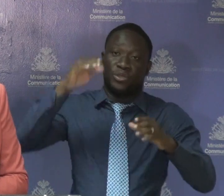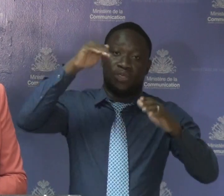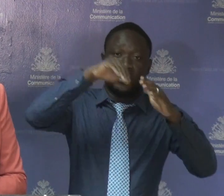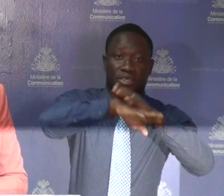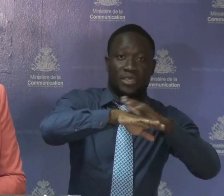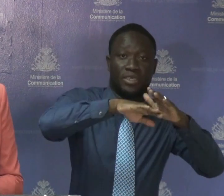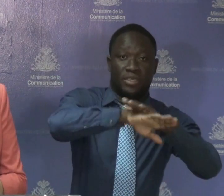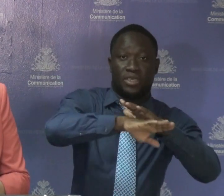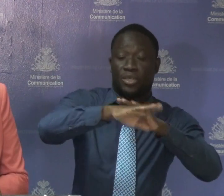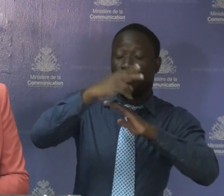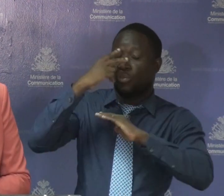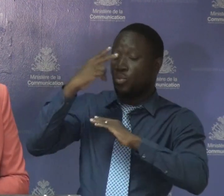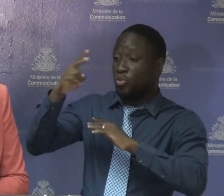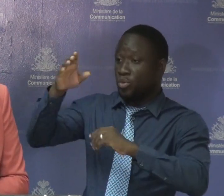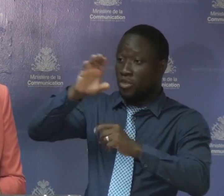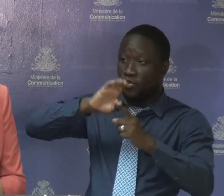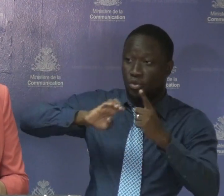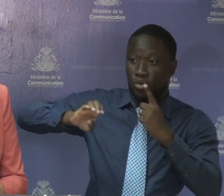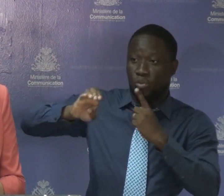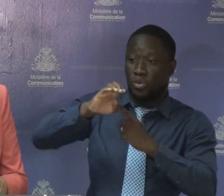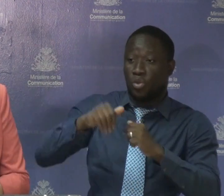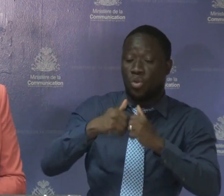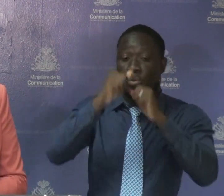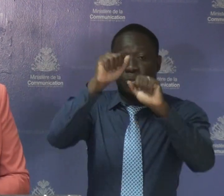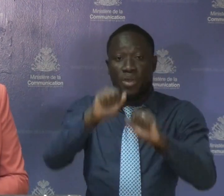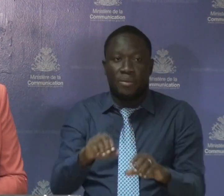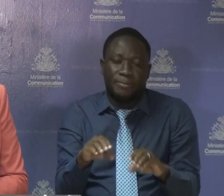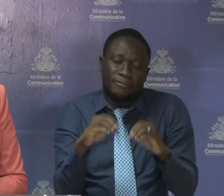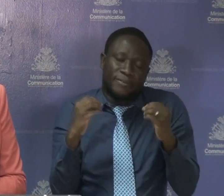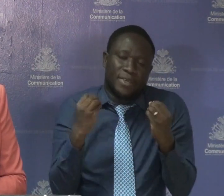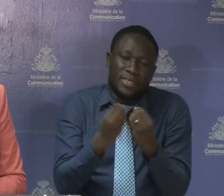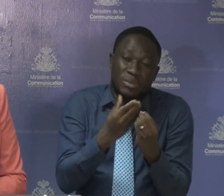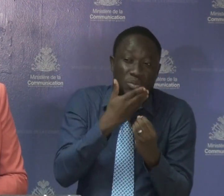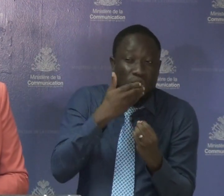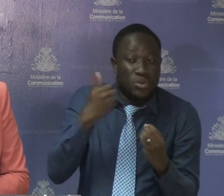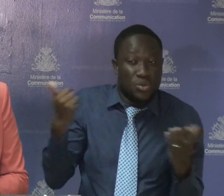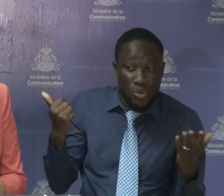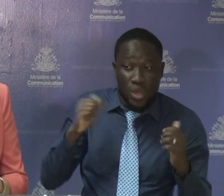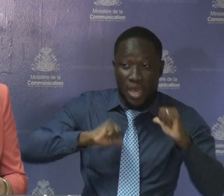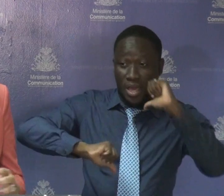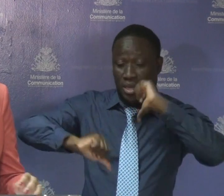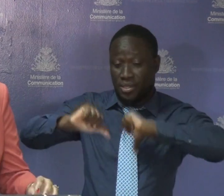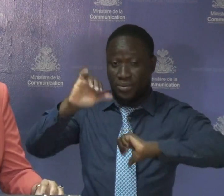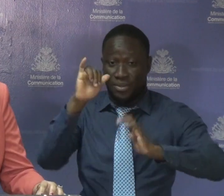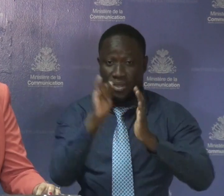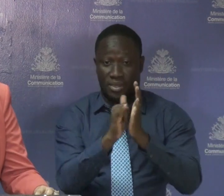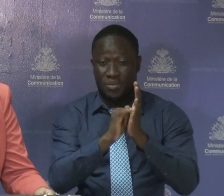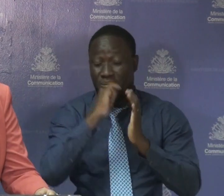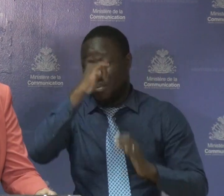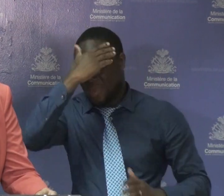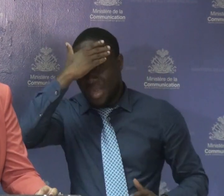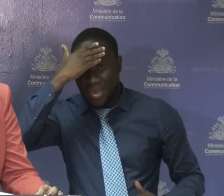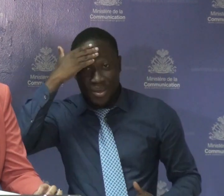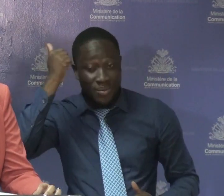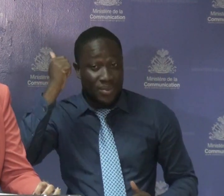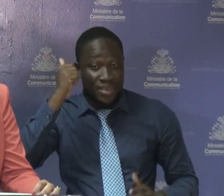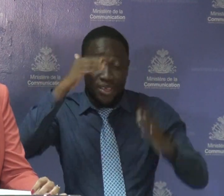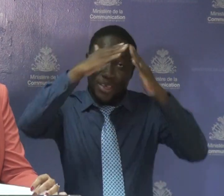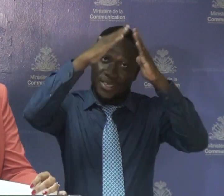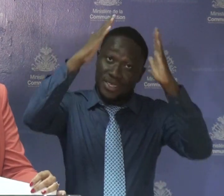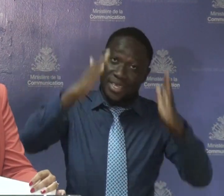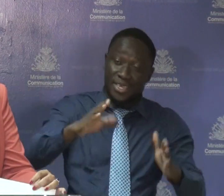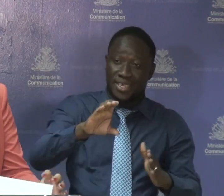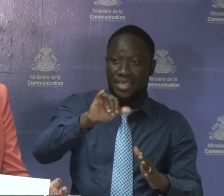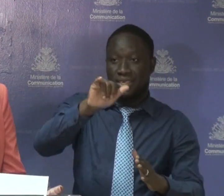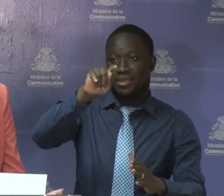l'intérieur et tout ça, bon ouais, ministère de l'environnement aussi, comment nous sommes capables de mieux organiser l'événement ça. Et aussi, pas oublier que Citadelle dans tout, lui-même tout, il